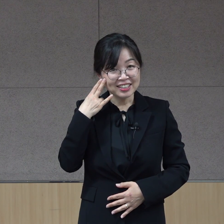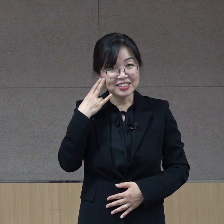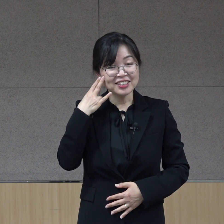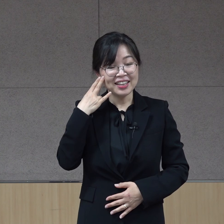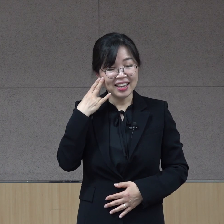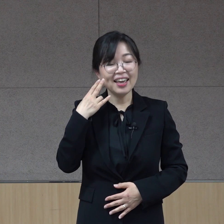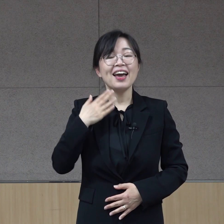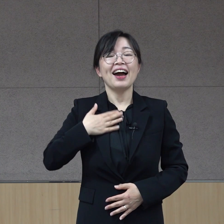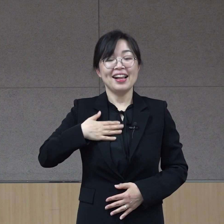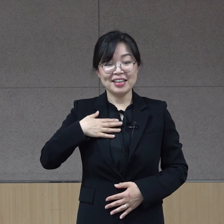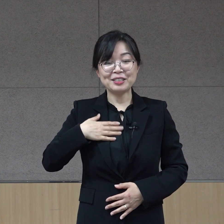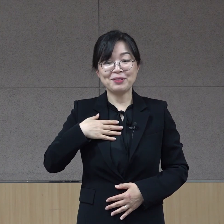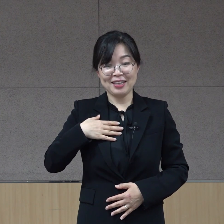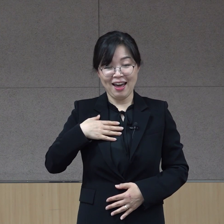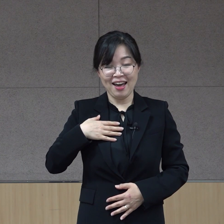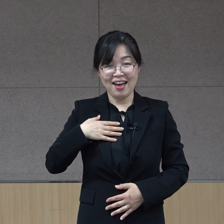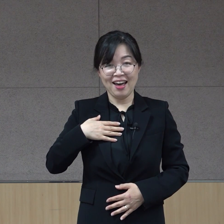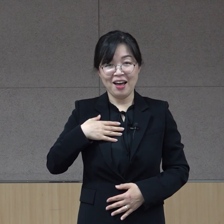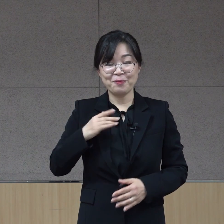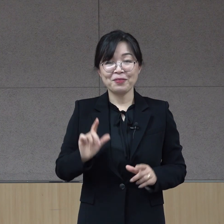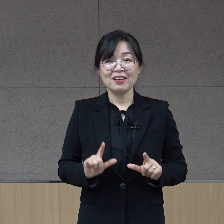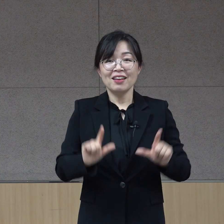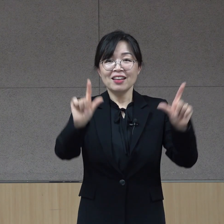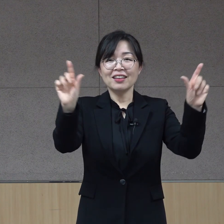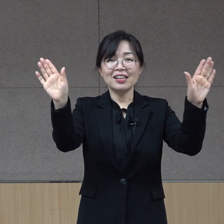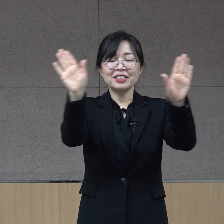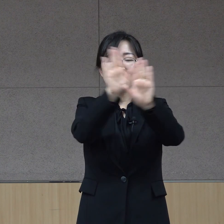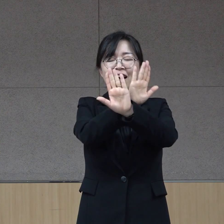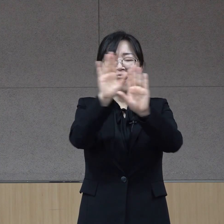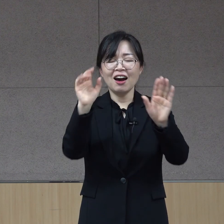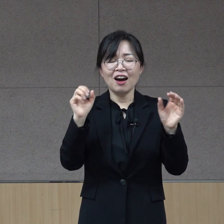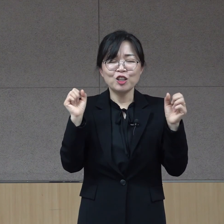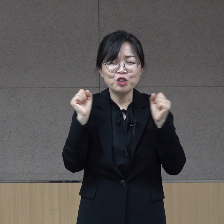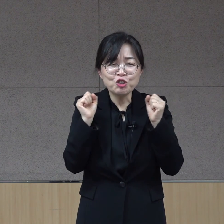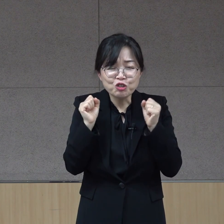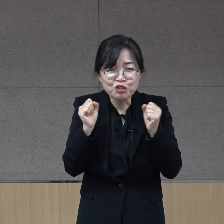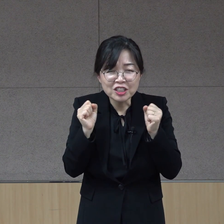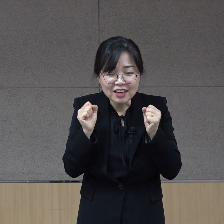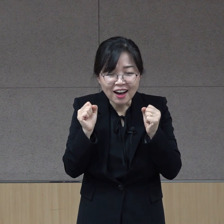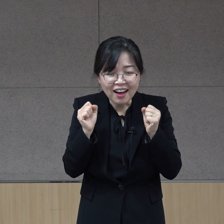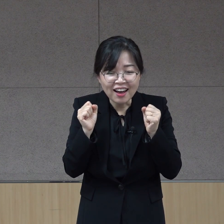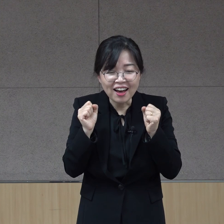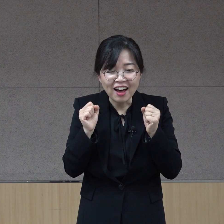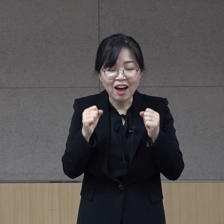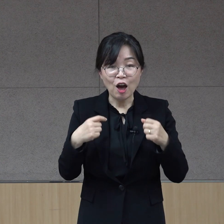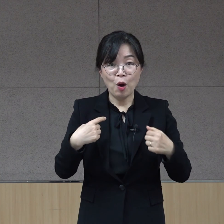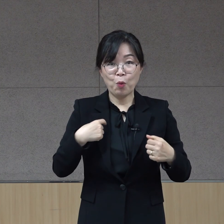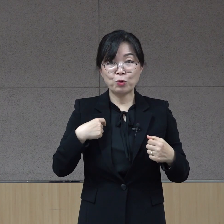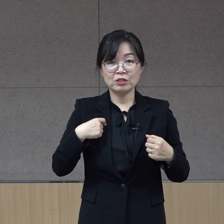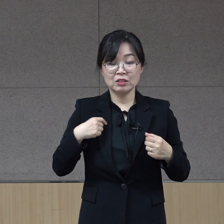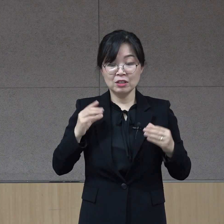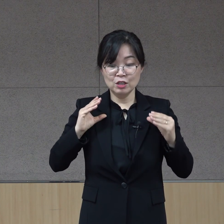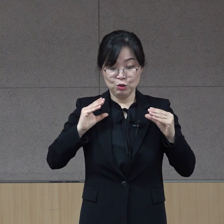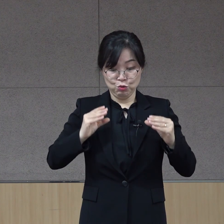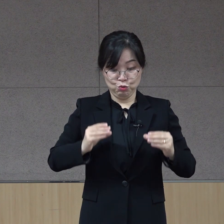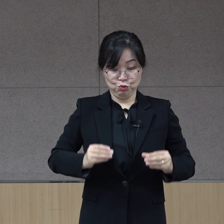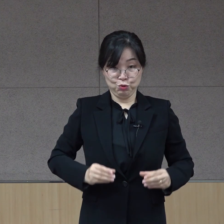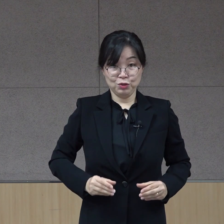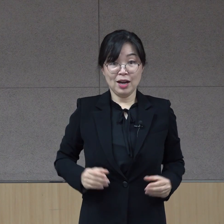그렇죠. 네, 알겠습니다. 날씨가 추우니까 옷을